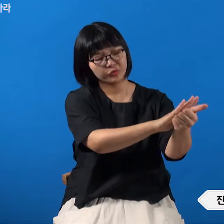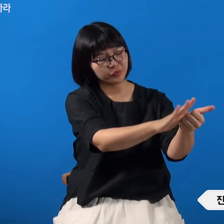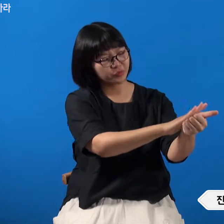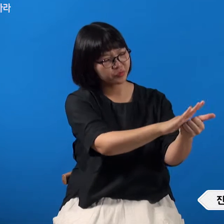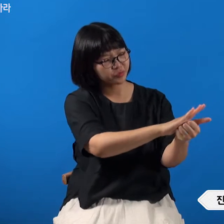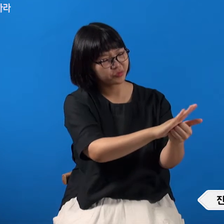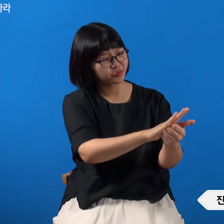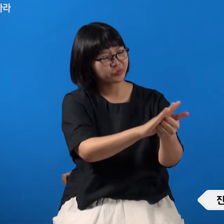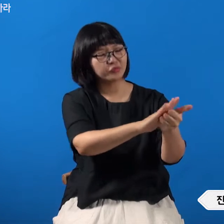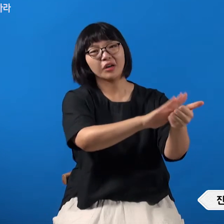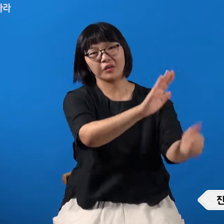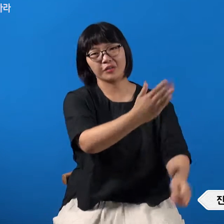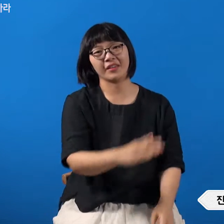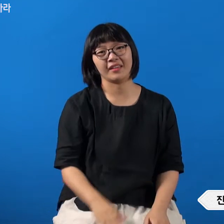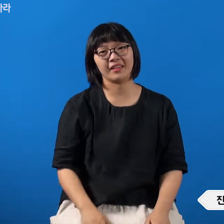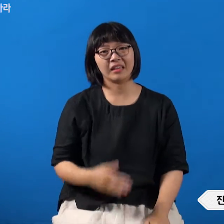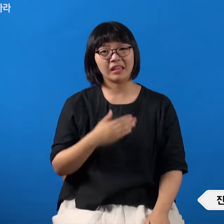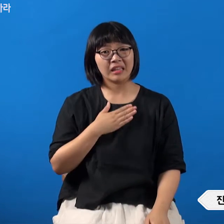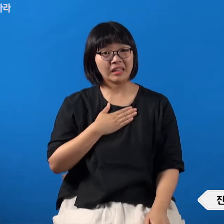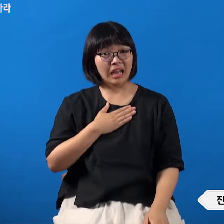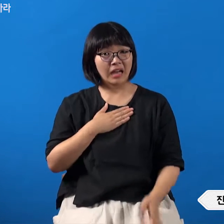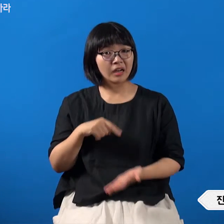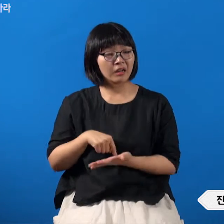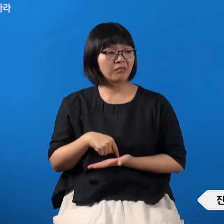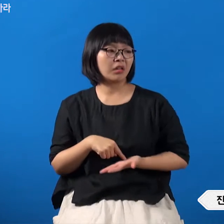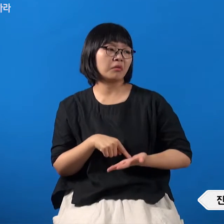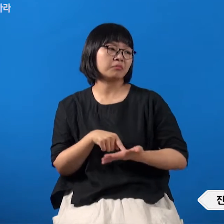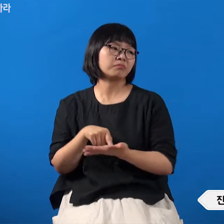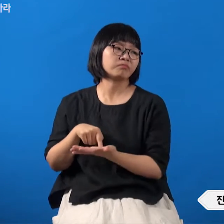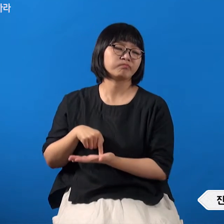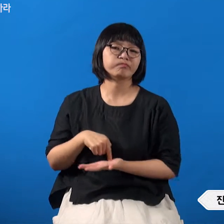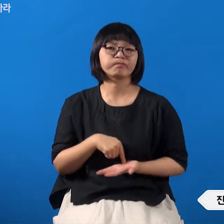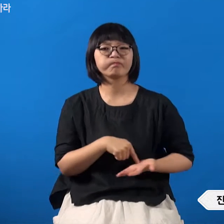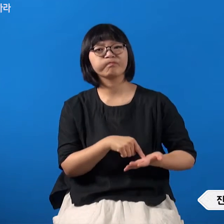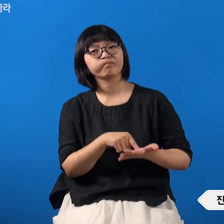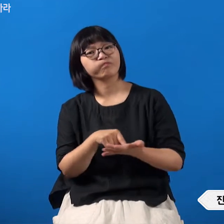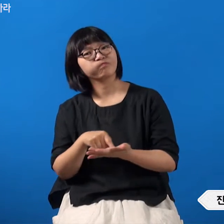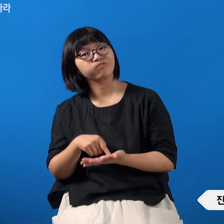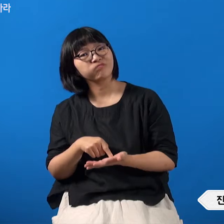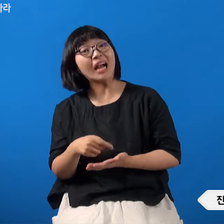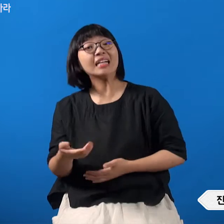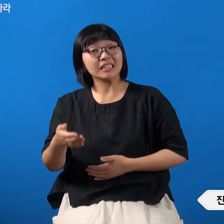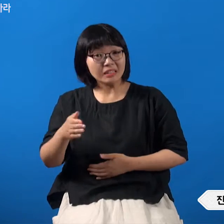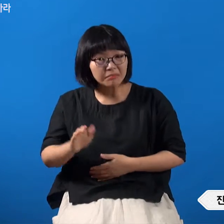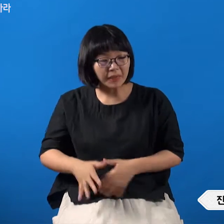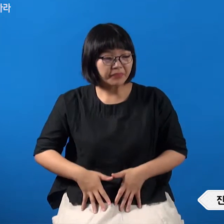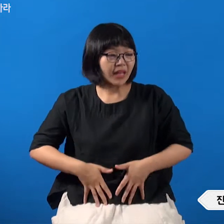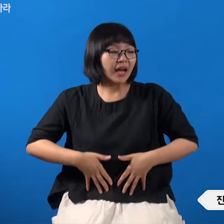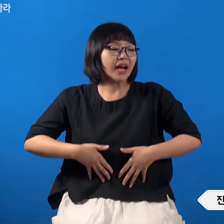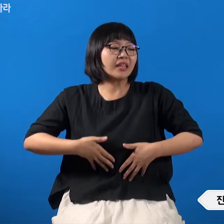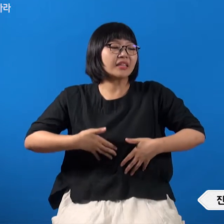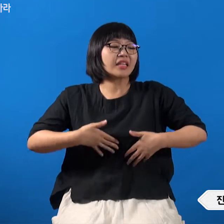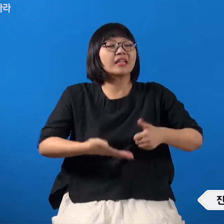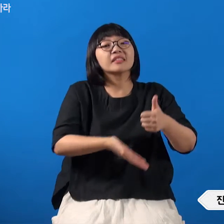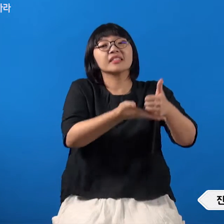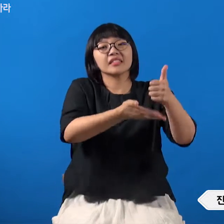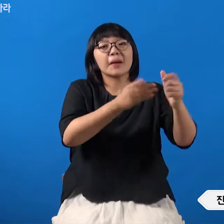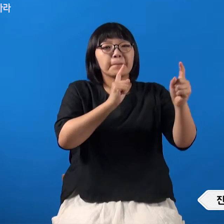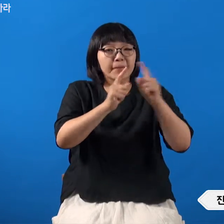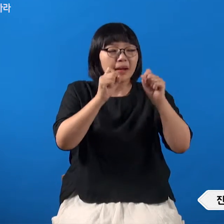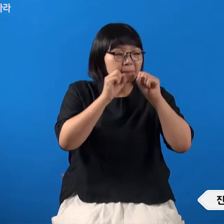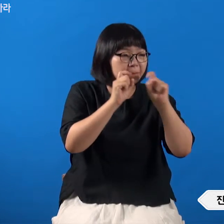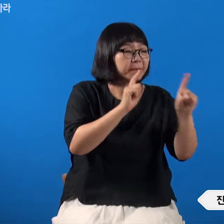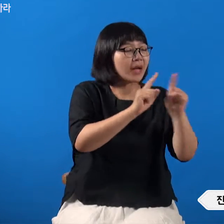외로운 가운데서도 따뜻한 말을 건넬 수 있습니다. 우리가 부족한 가운데서도 여전히 나눌 수 있는